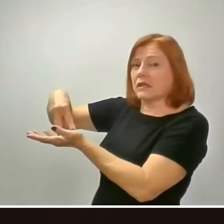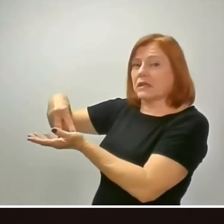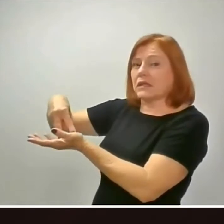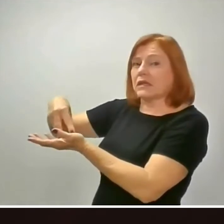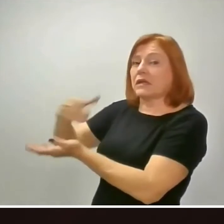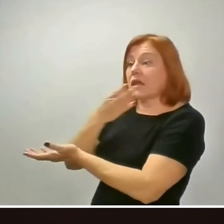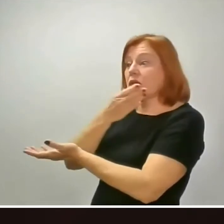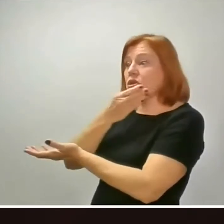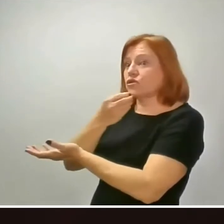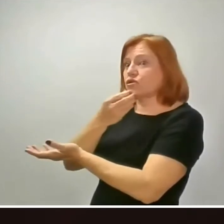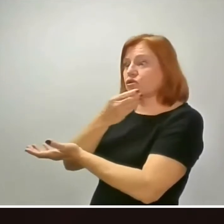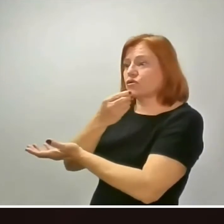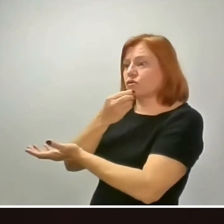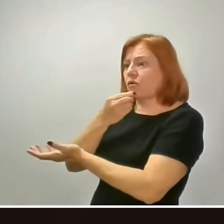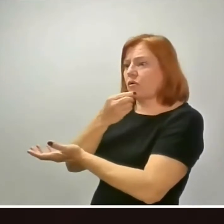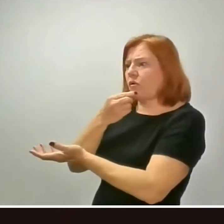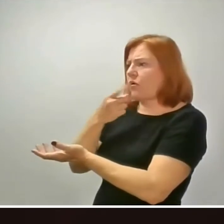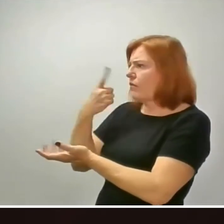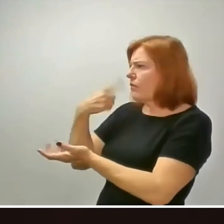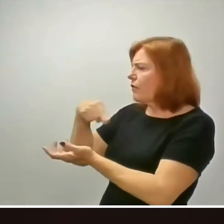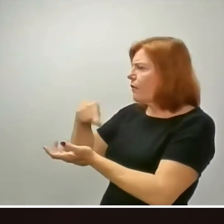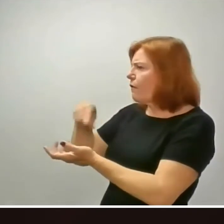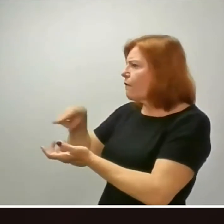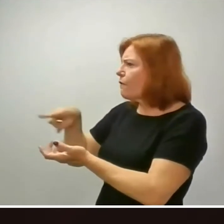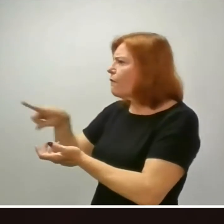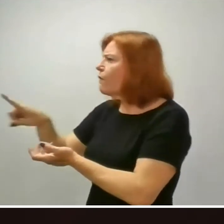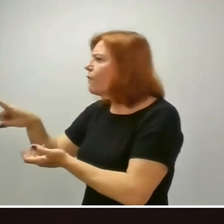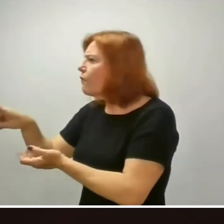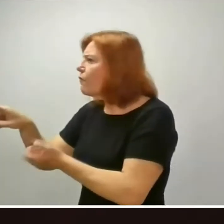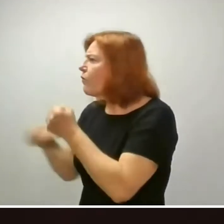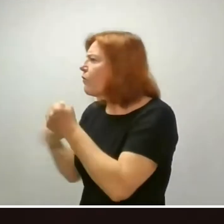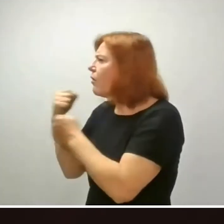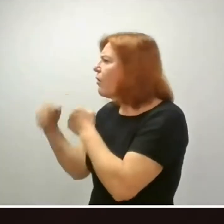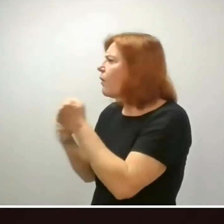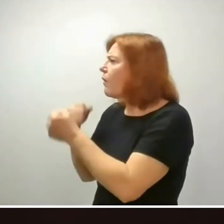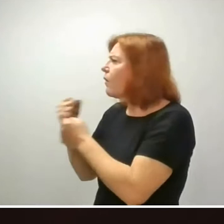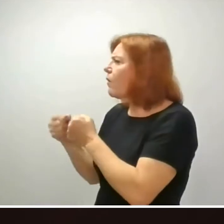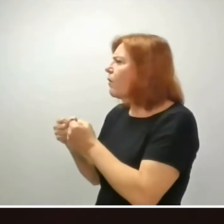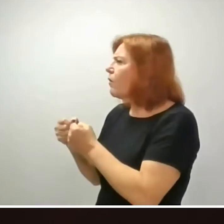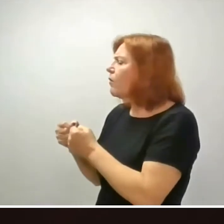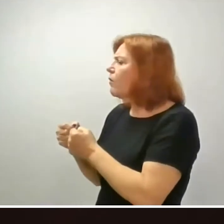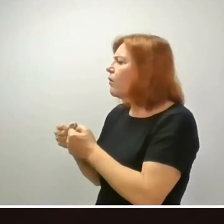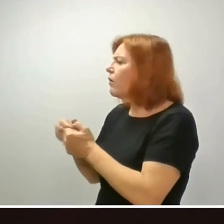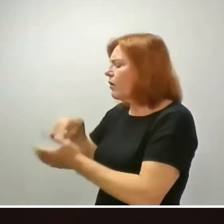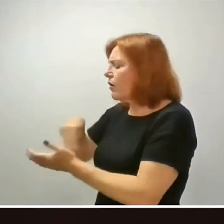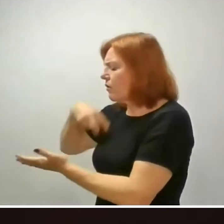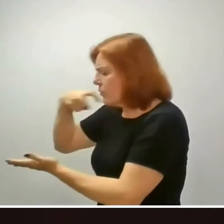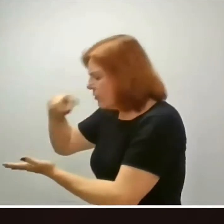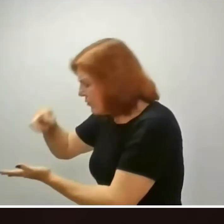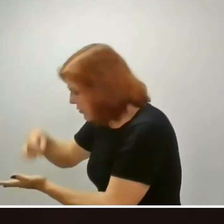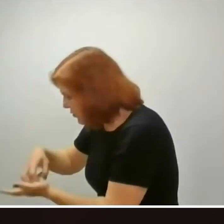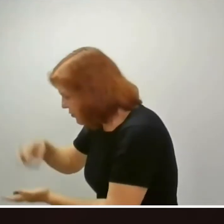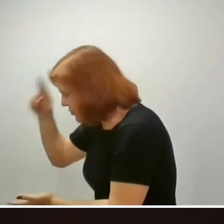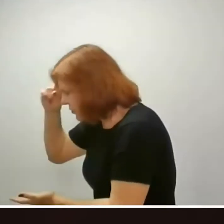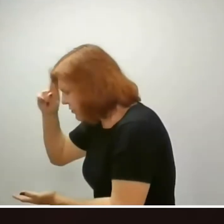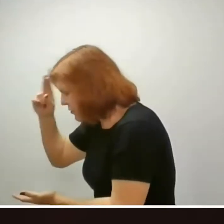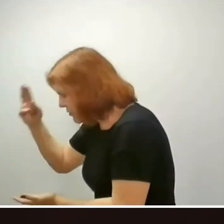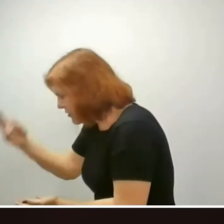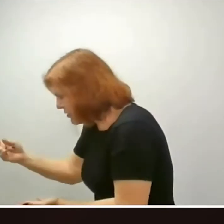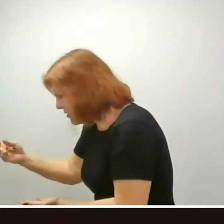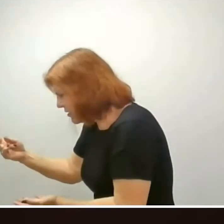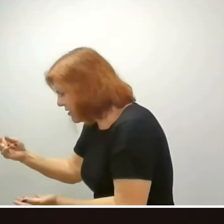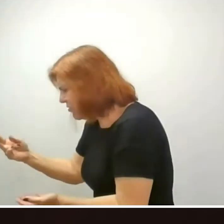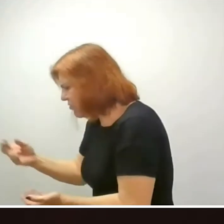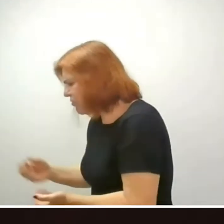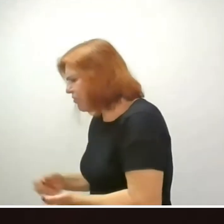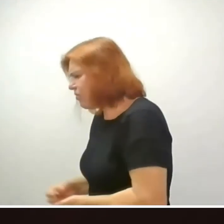tenda ao seu encontro, prostrou-se em terra e disse: Senhor meu, se acho mercê em tua presença,